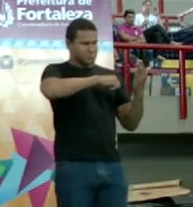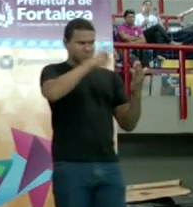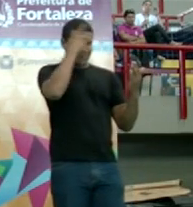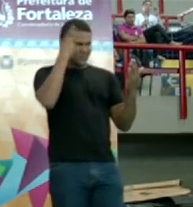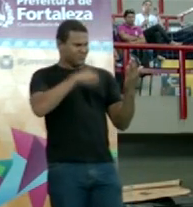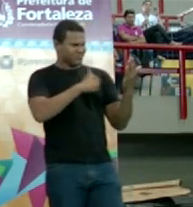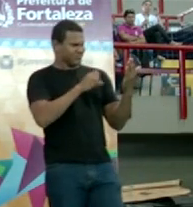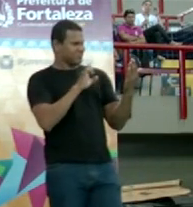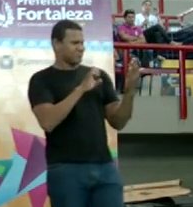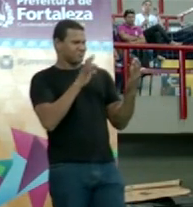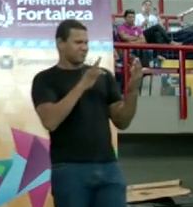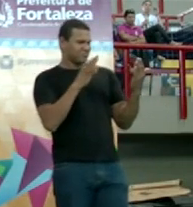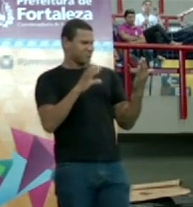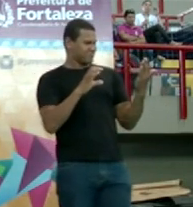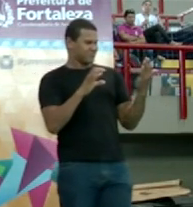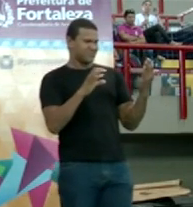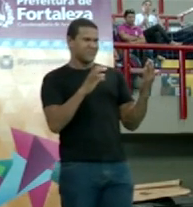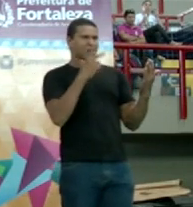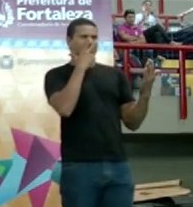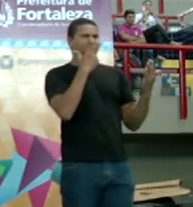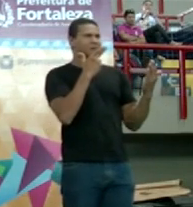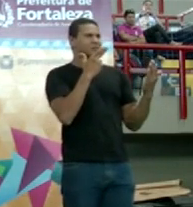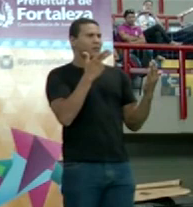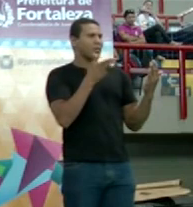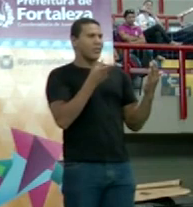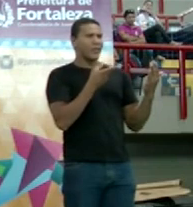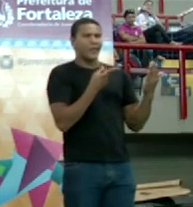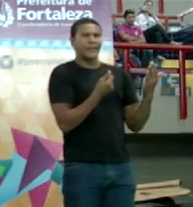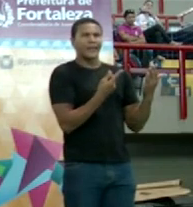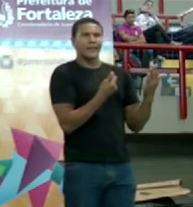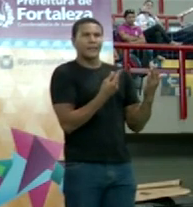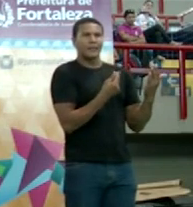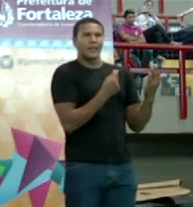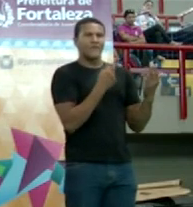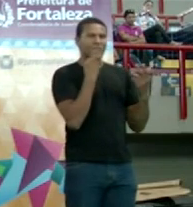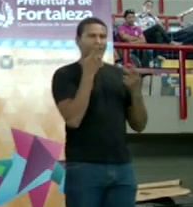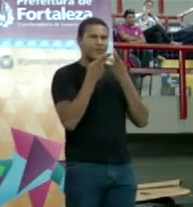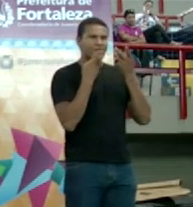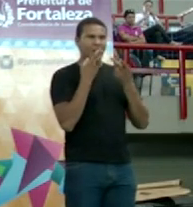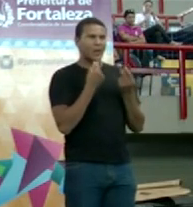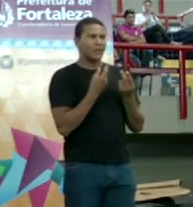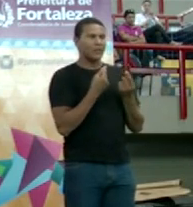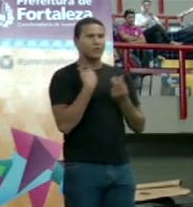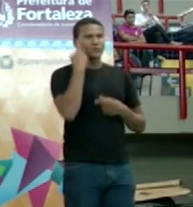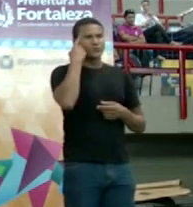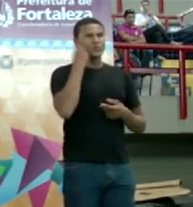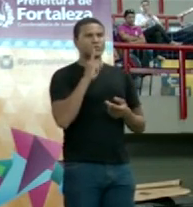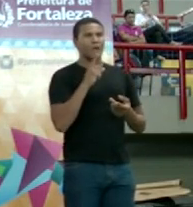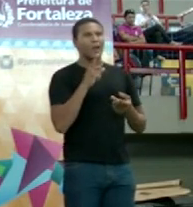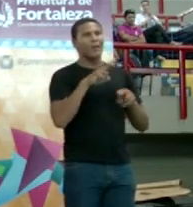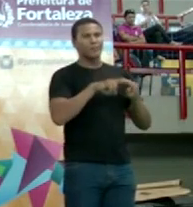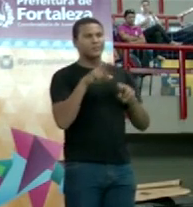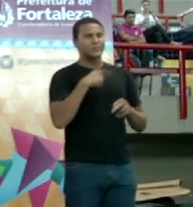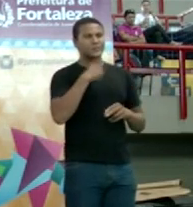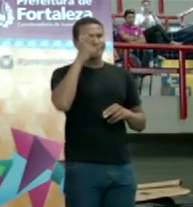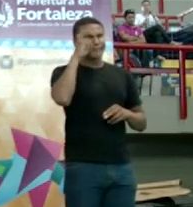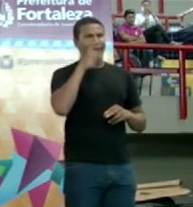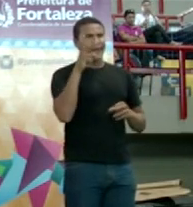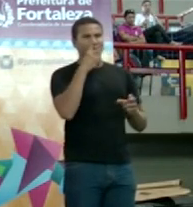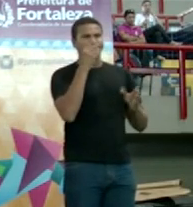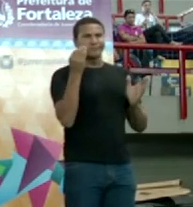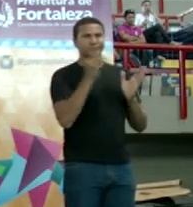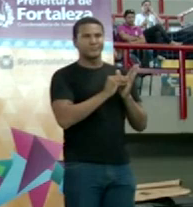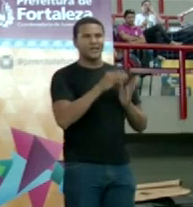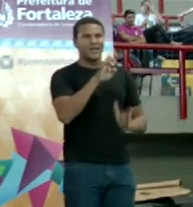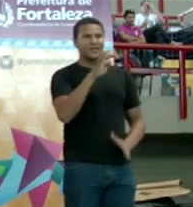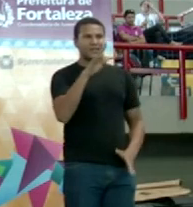tem um significado que o aluno não sabe mais o que dizer. Aí ele pega e diz etc. O correto e o bom seria você colocar